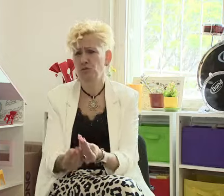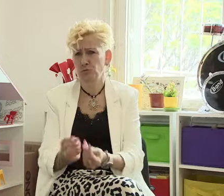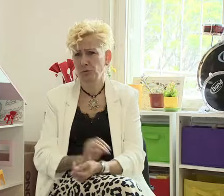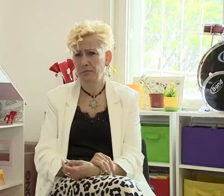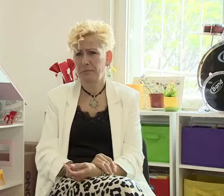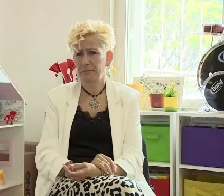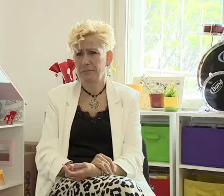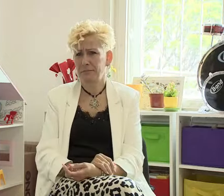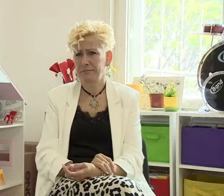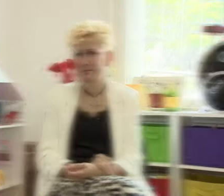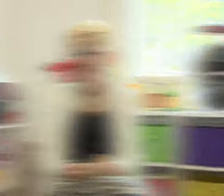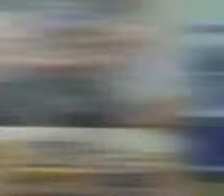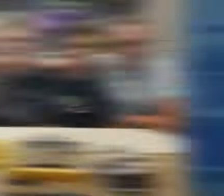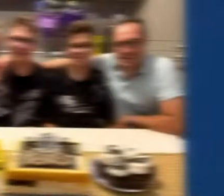да ме попитат всичко.